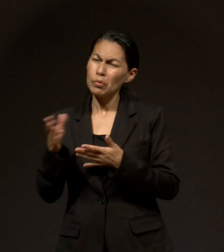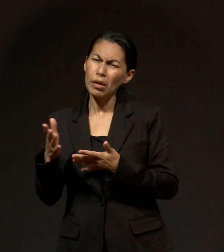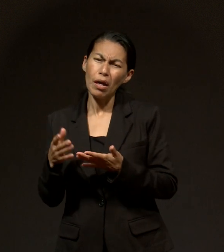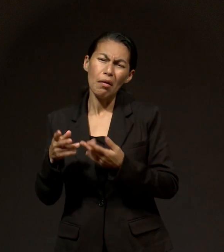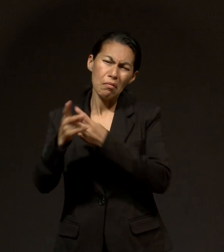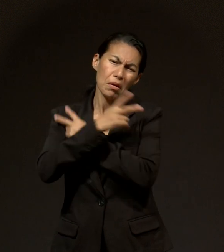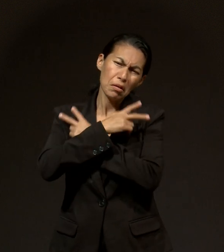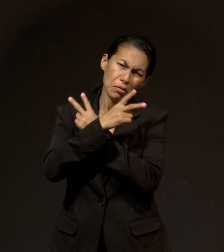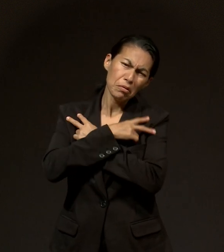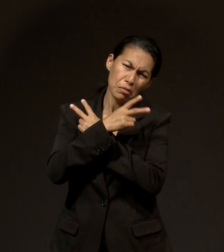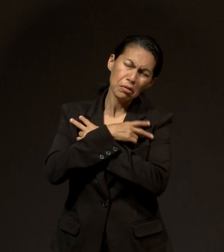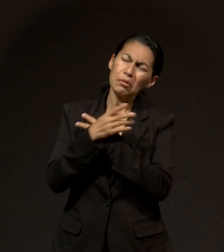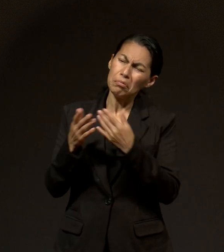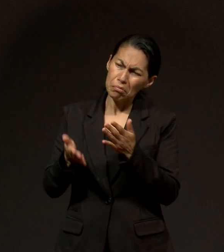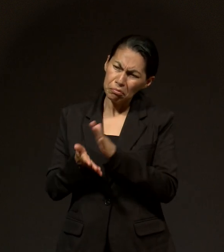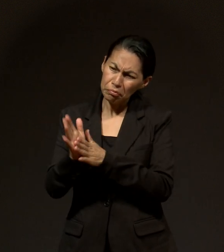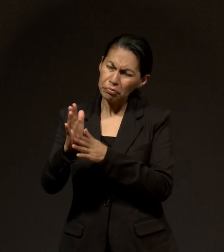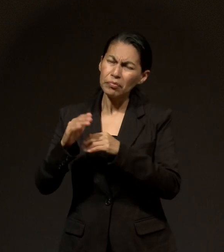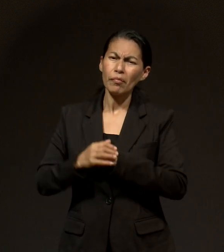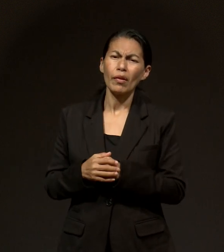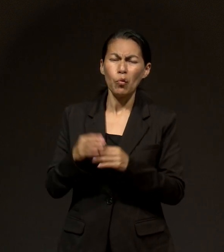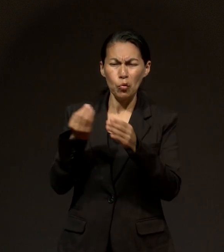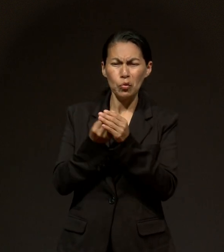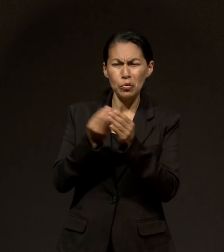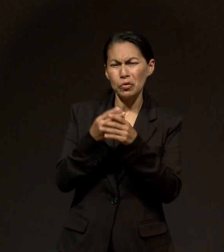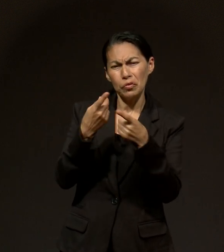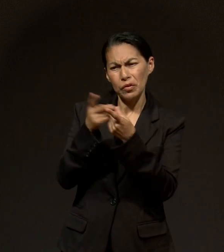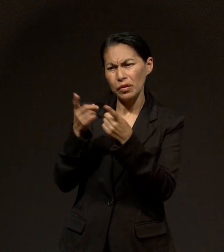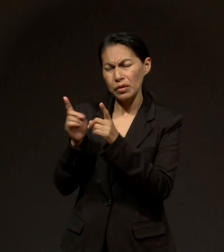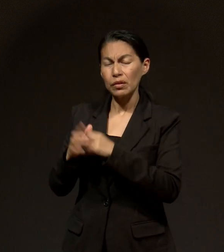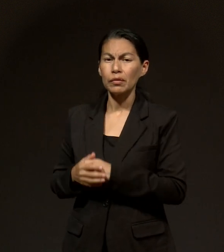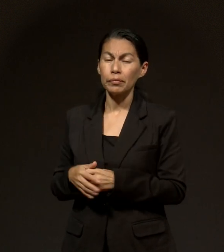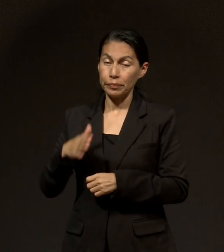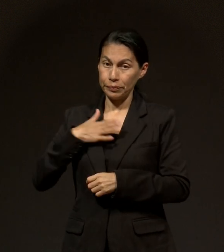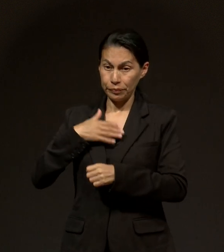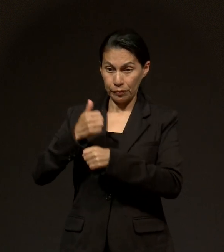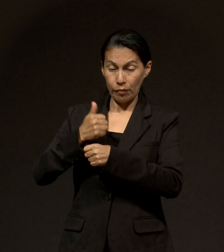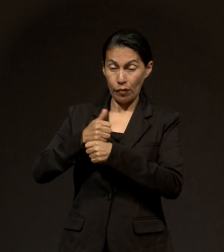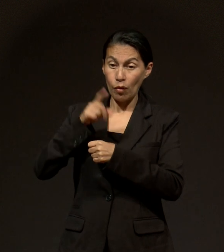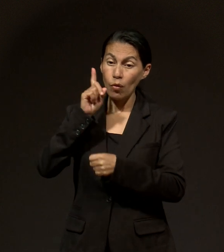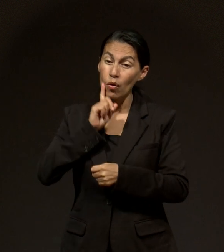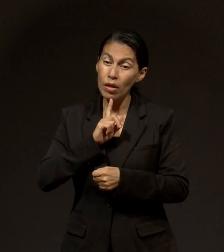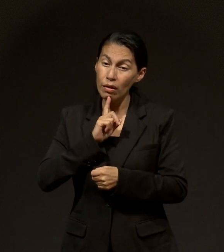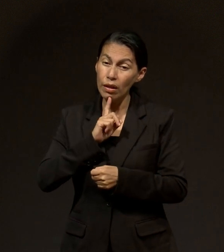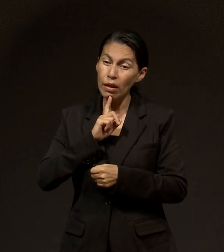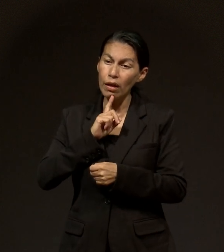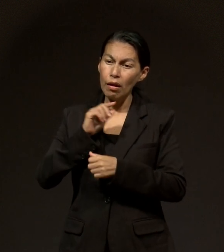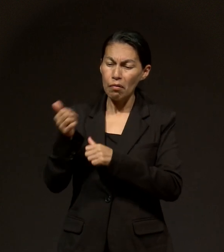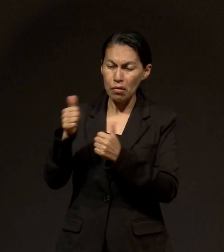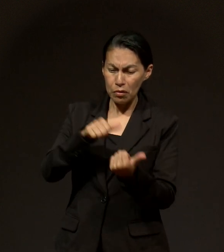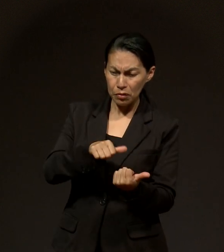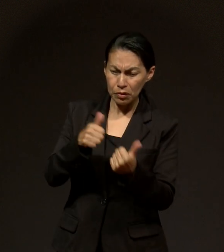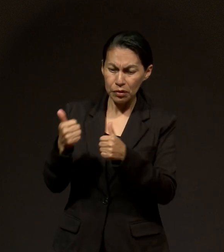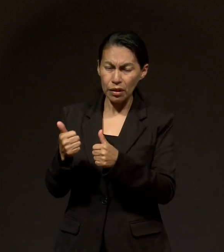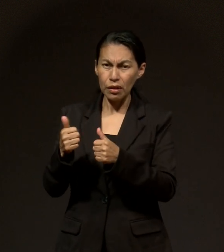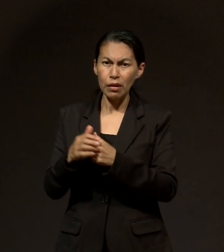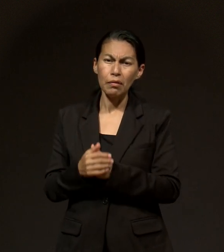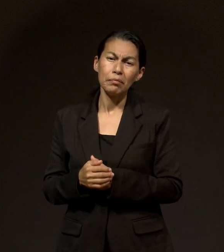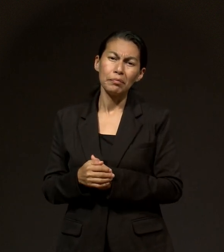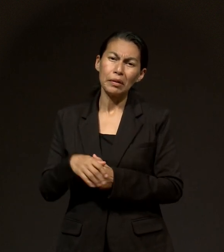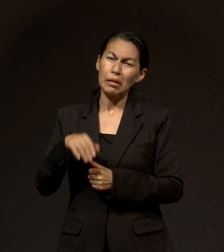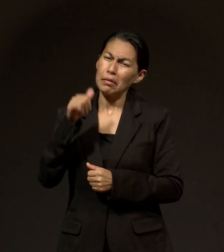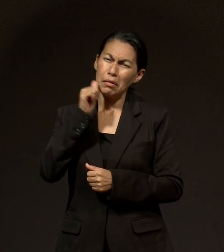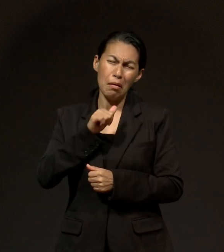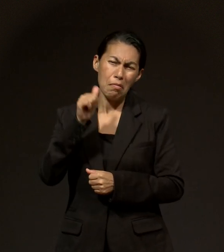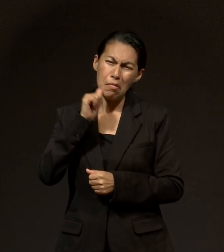así fue como fui conociendo la iglesia adventista. Mi abuelita es bautizada y todas las vacaciones íbamos